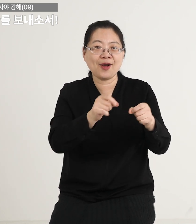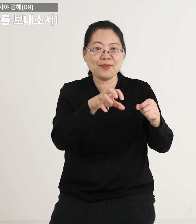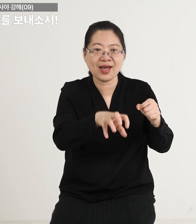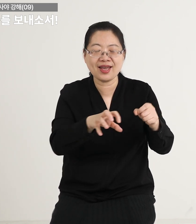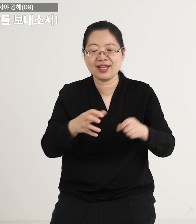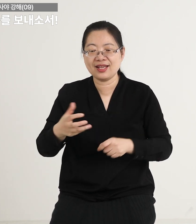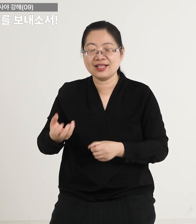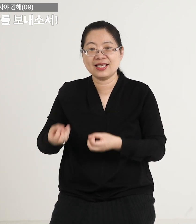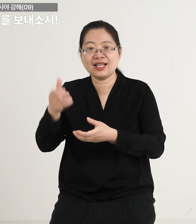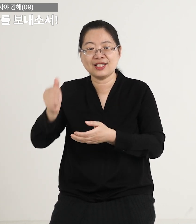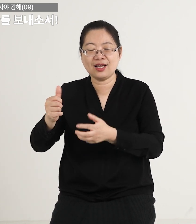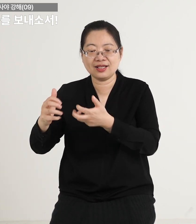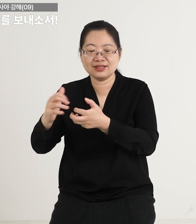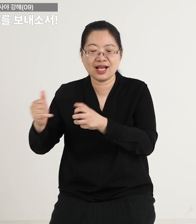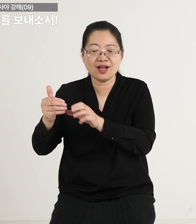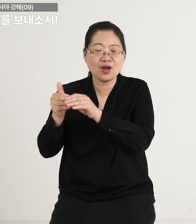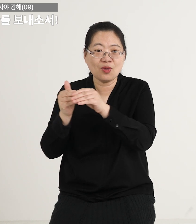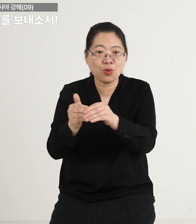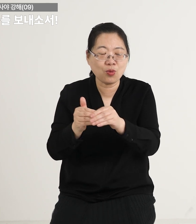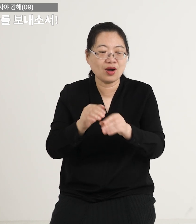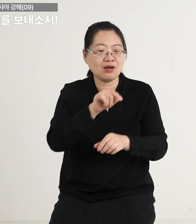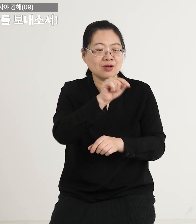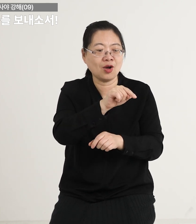이건 당신이 할 일이 아닙니다.